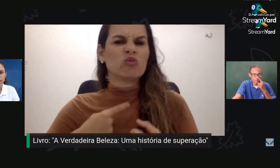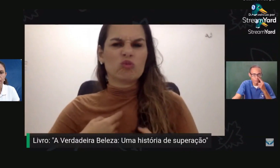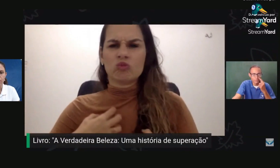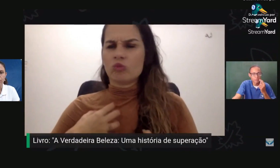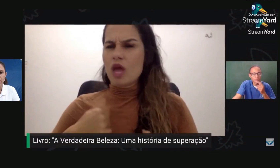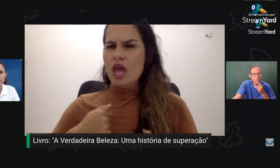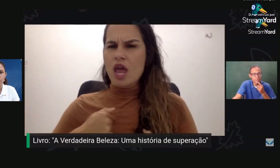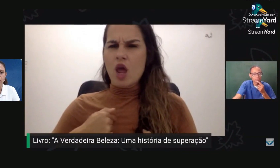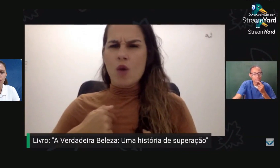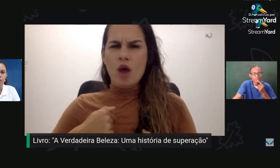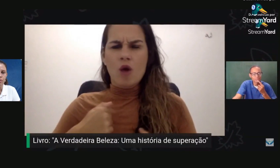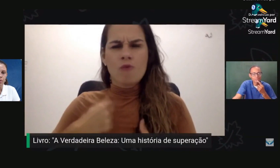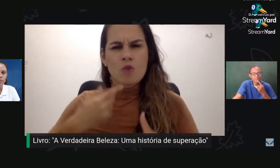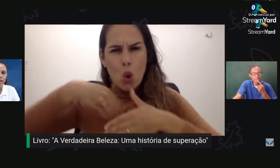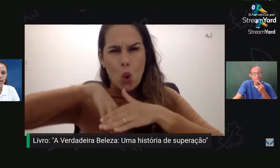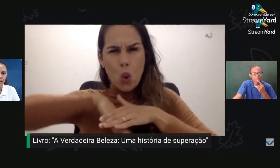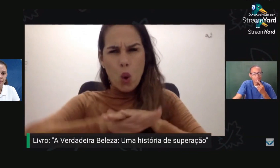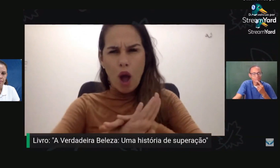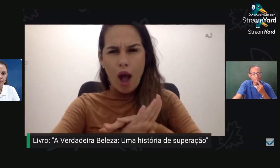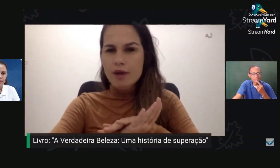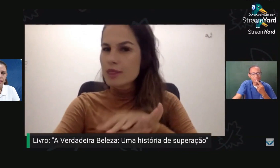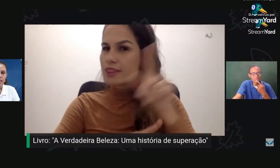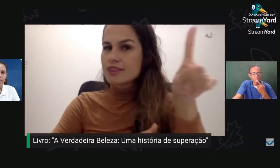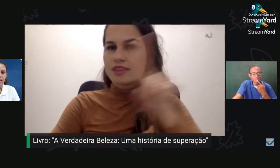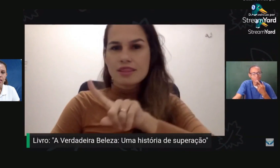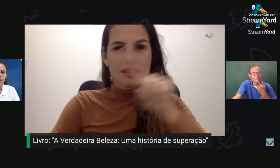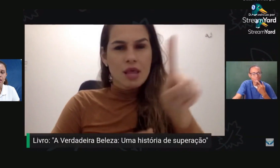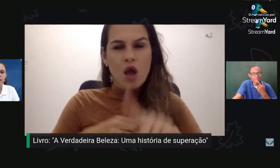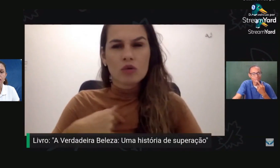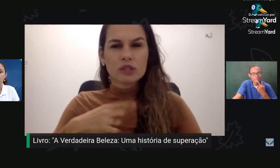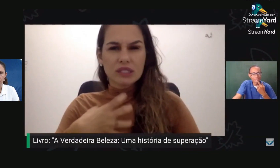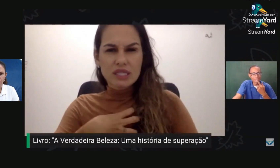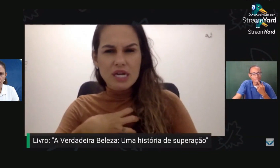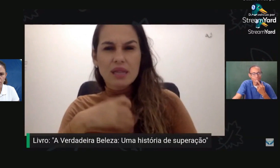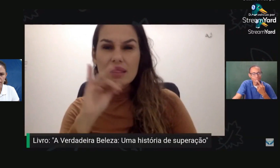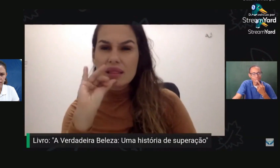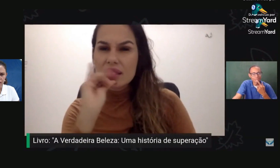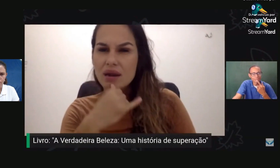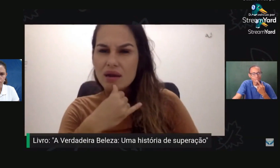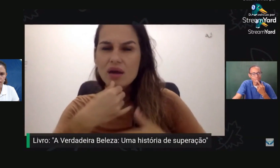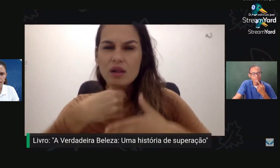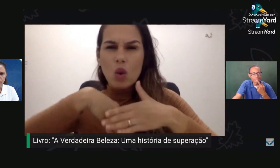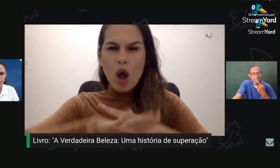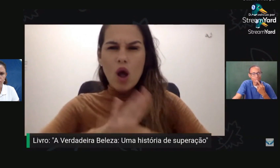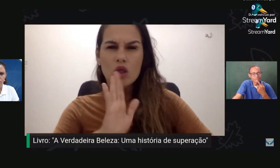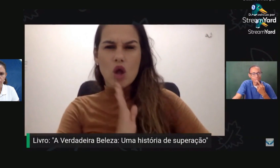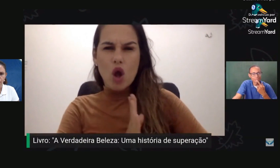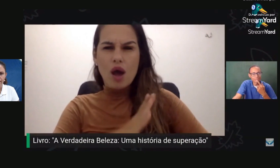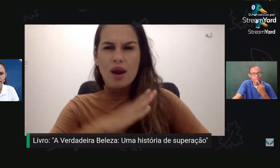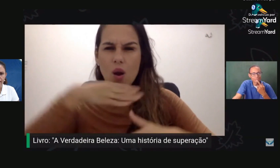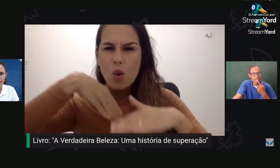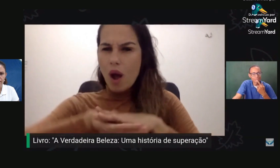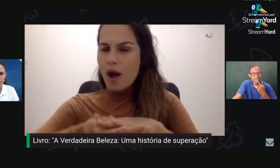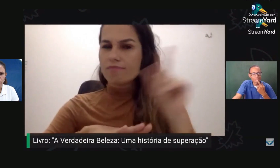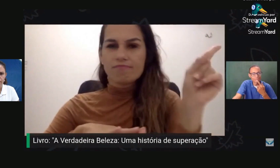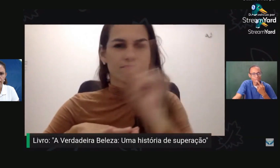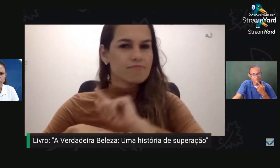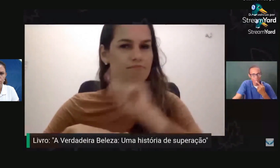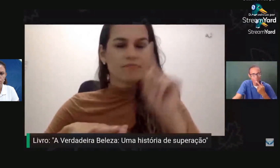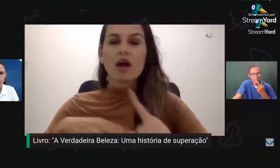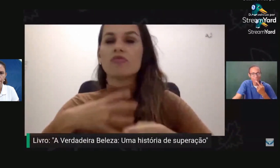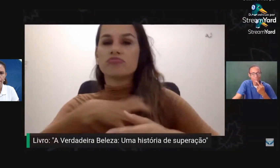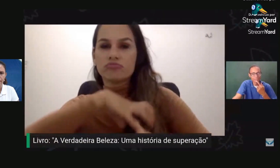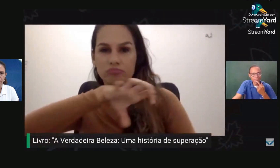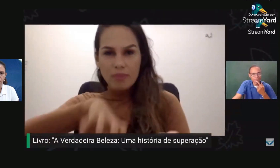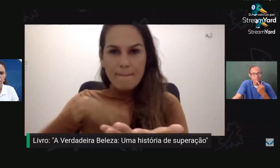eu voltei, quando finalizou, eu voltei, e eu não me acomodei, não. Eu não guardei aquele